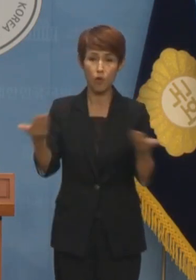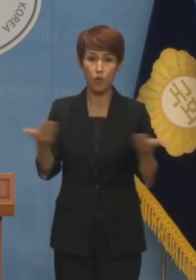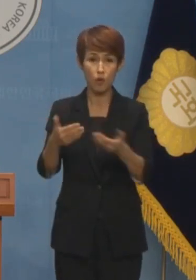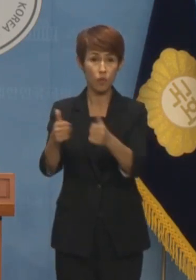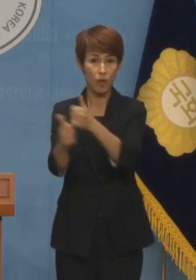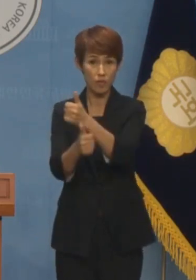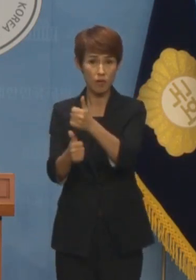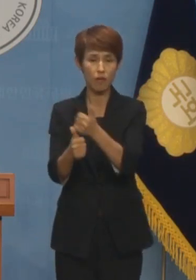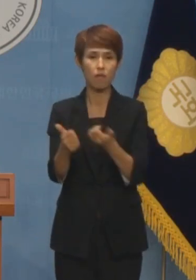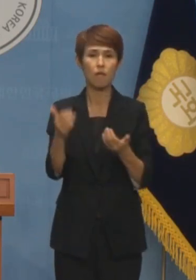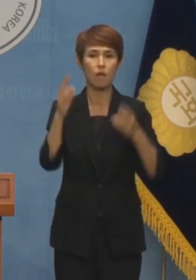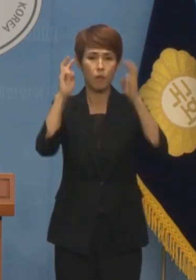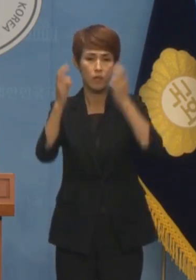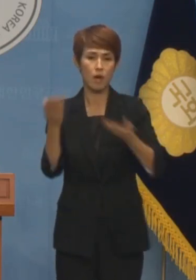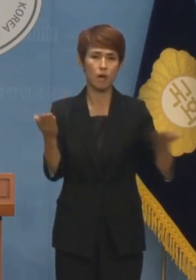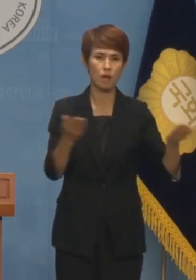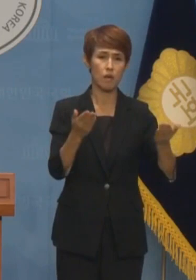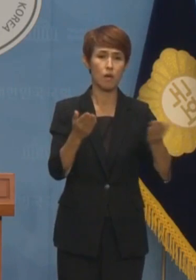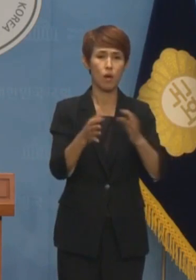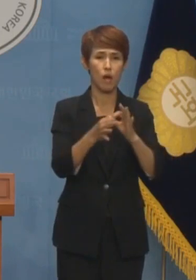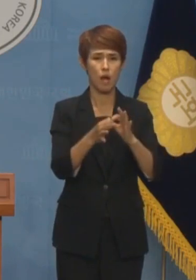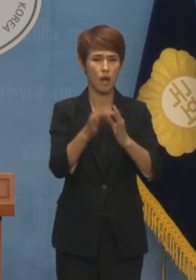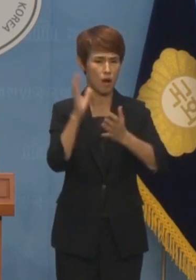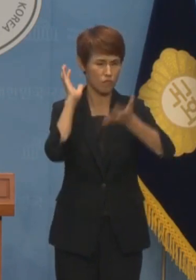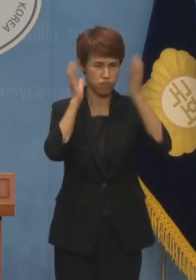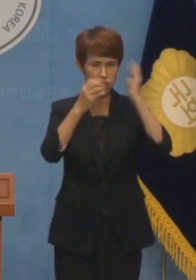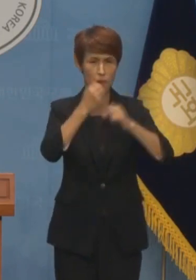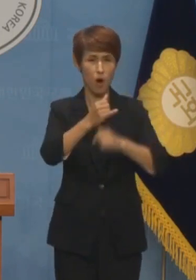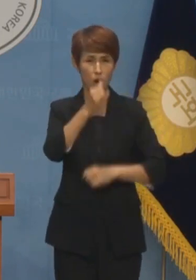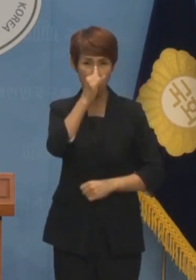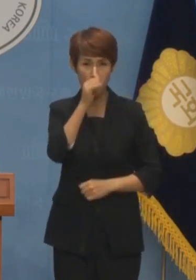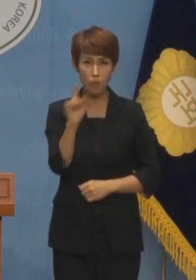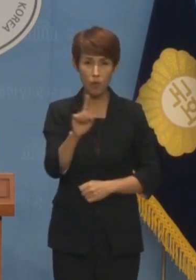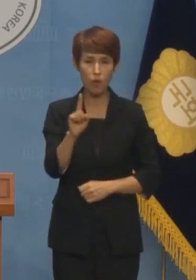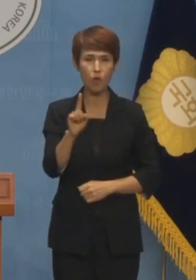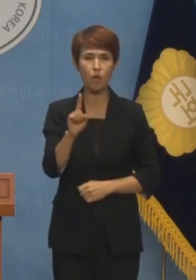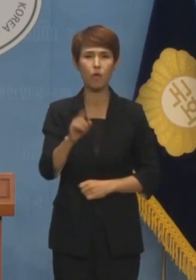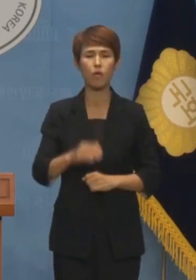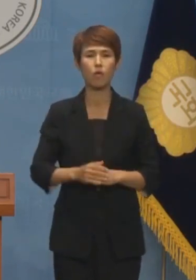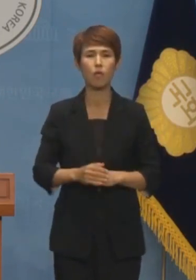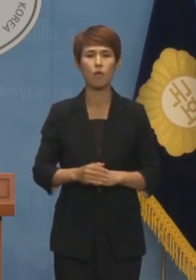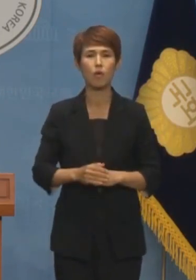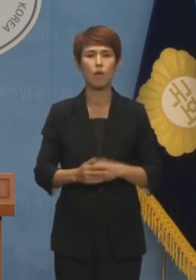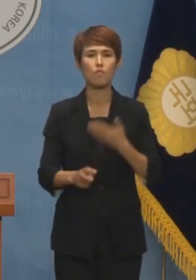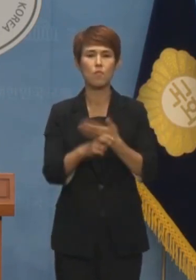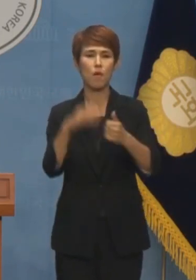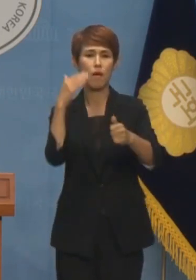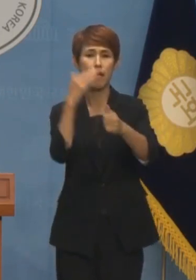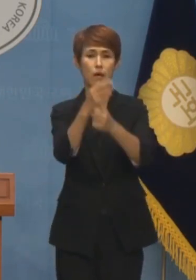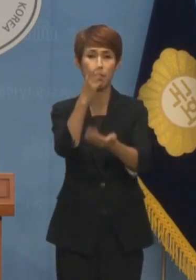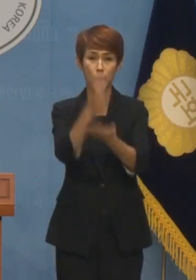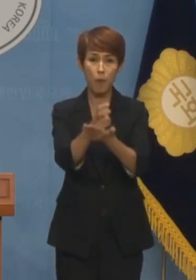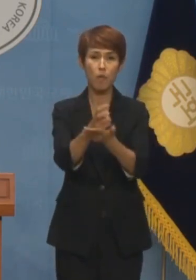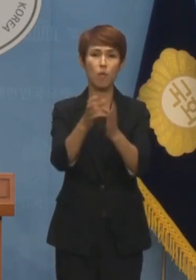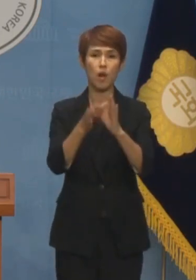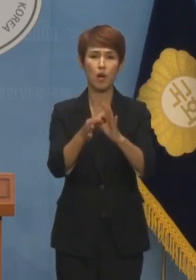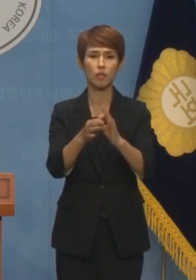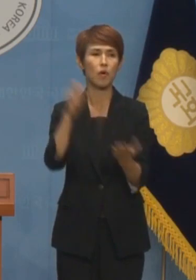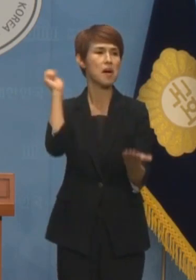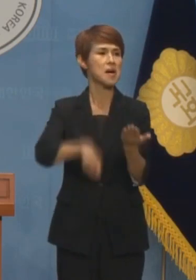환경노동위원회에서는 노사관계의 혼란을 되레 조장하려는 일명 노란본특법이 또다시 소위에서